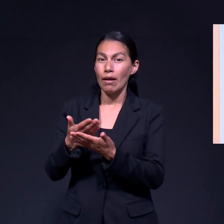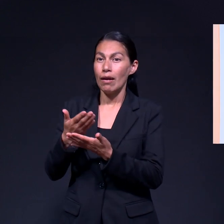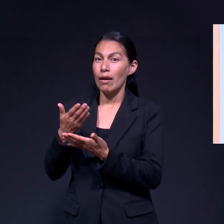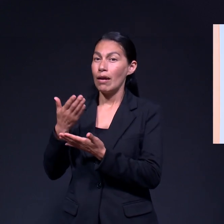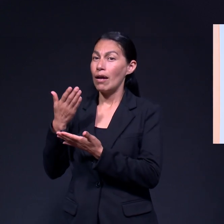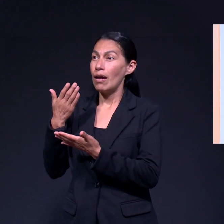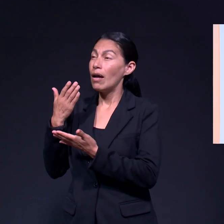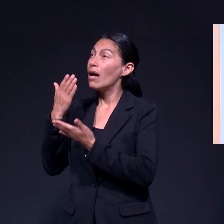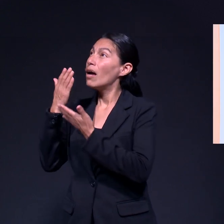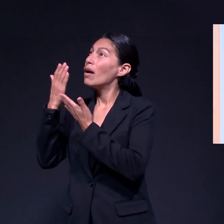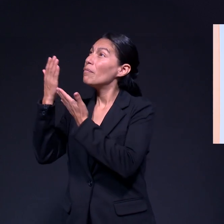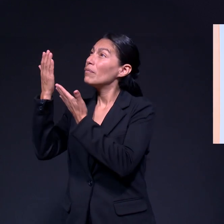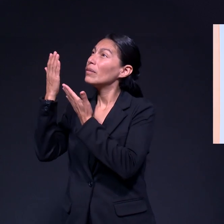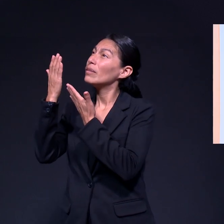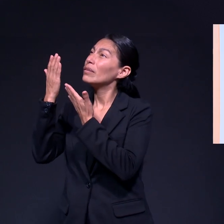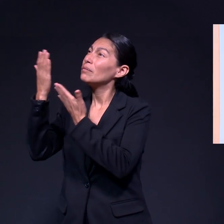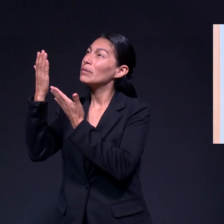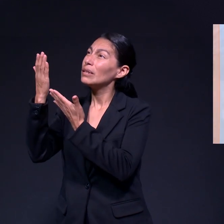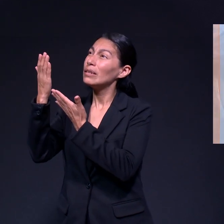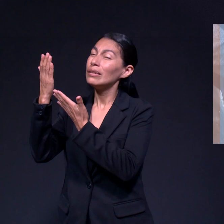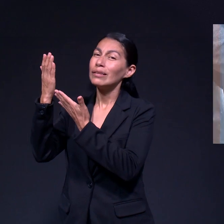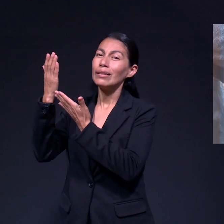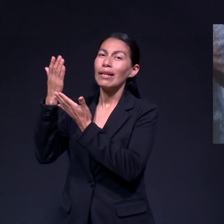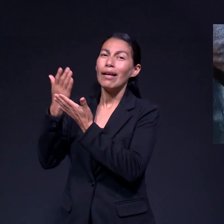una salida construido